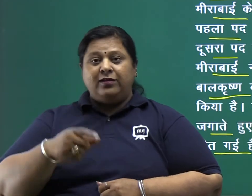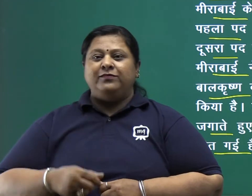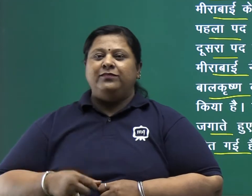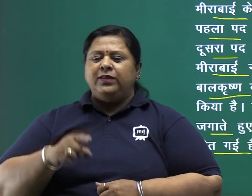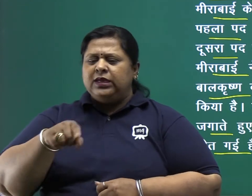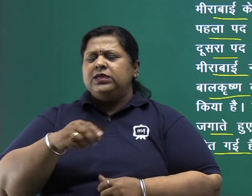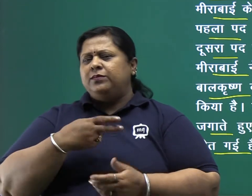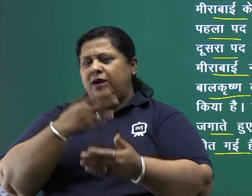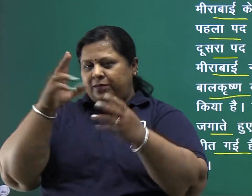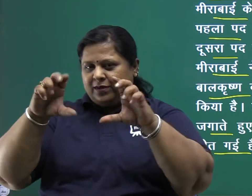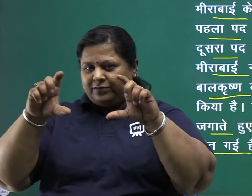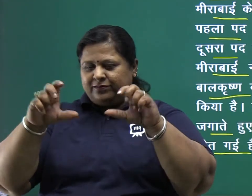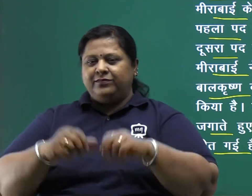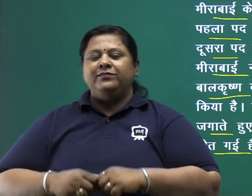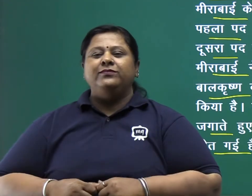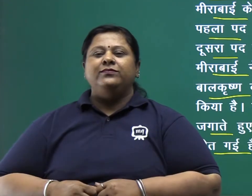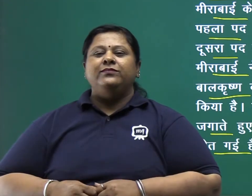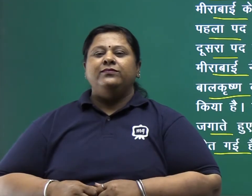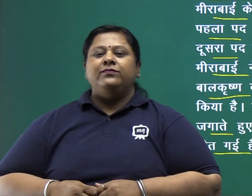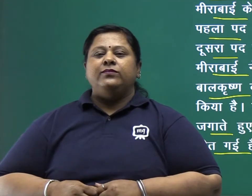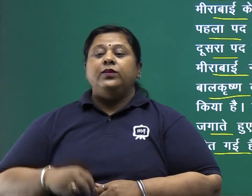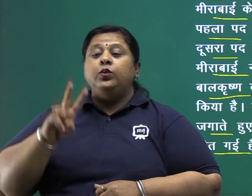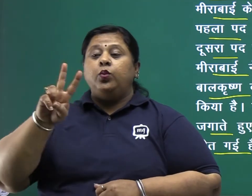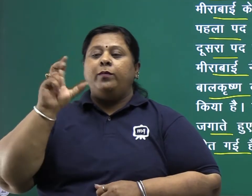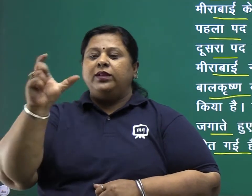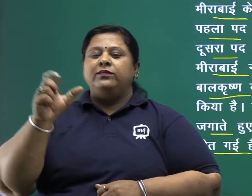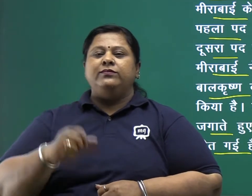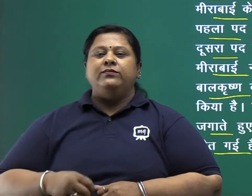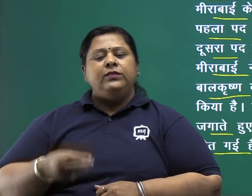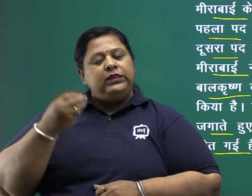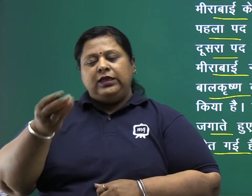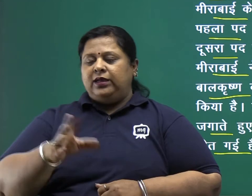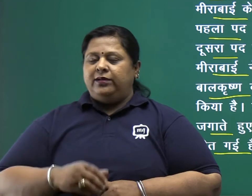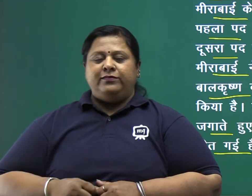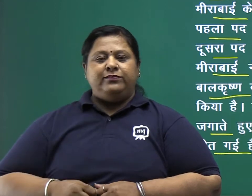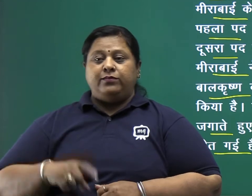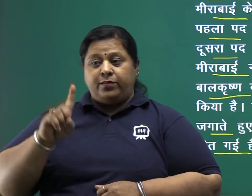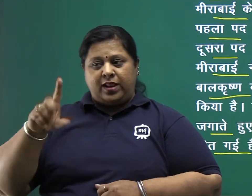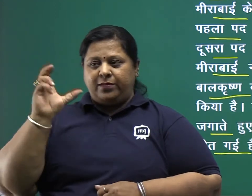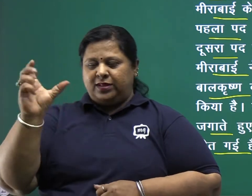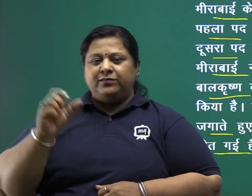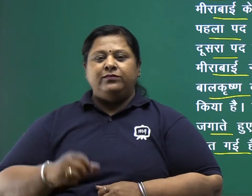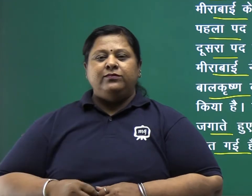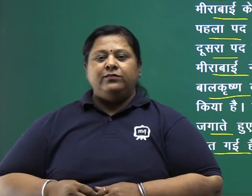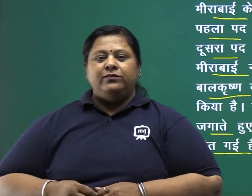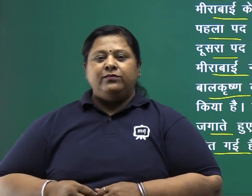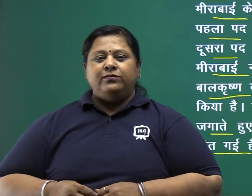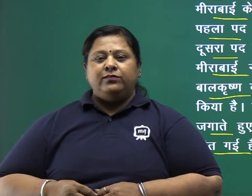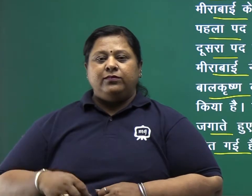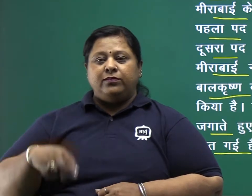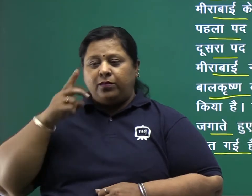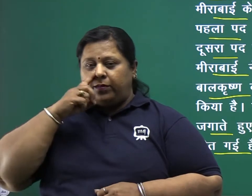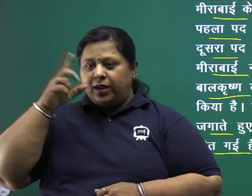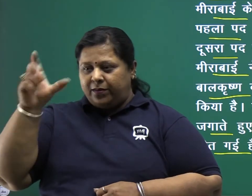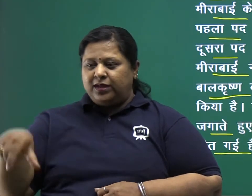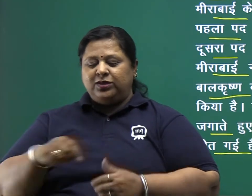कि इस पाठ में 2 पद दिए गए हैं। पहला पद मीराबाई जी